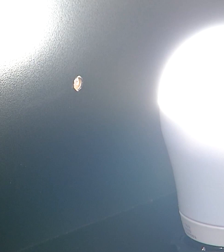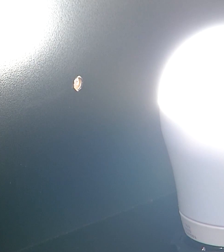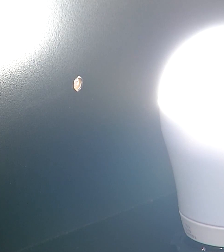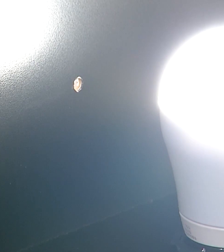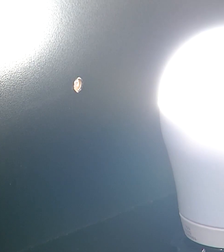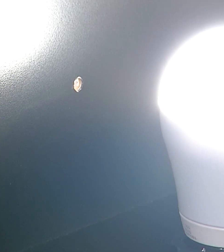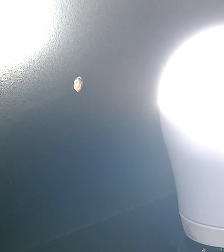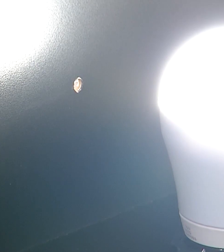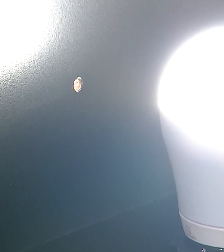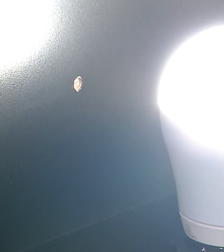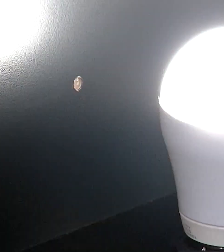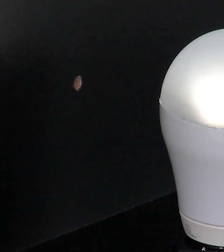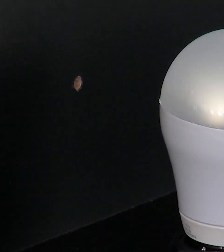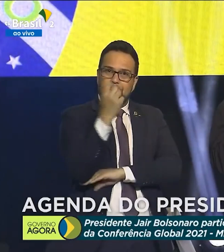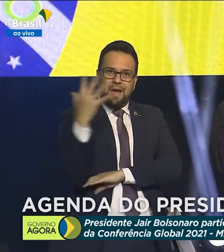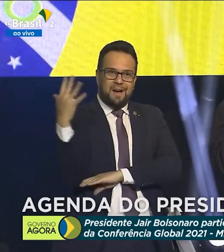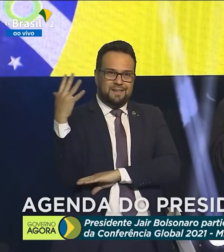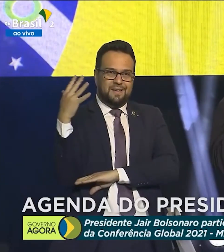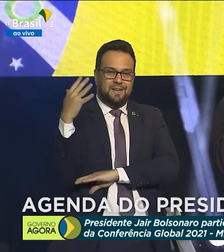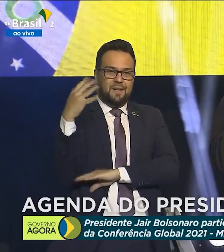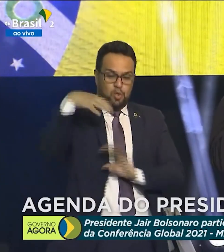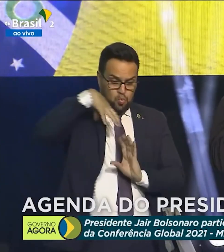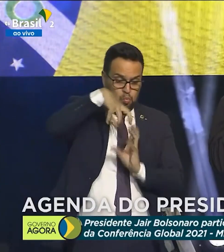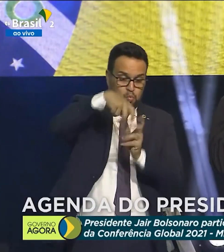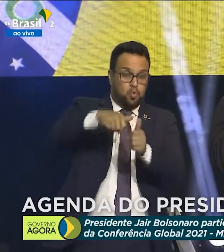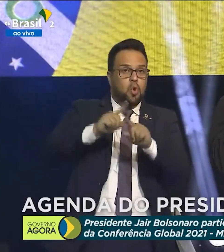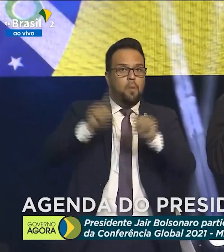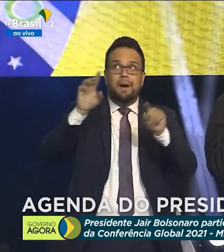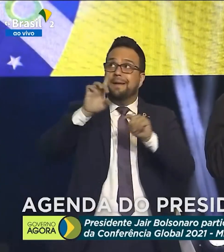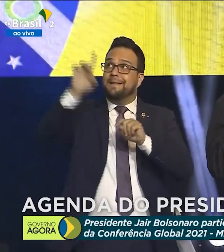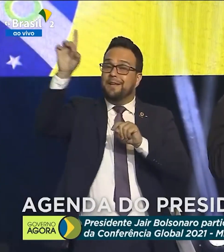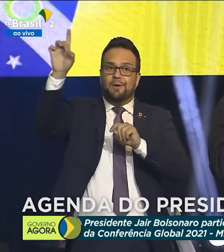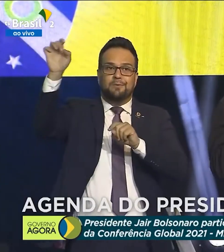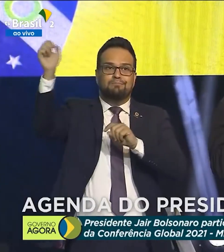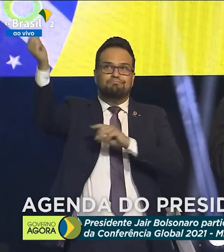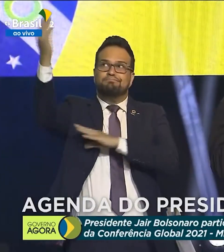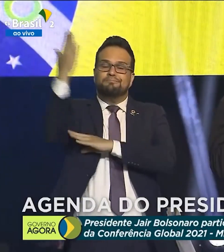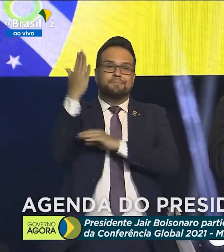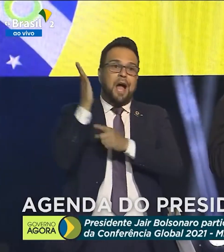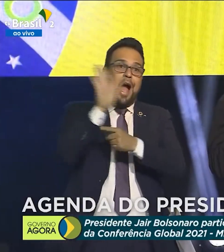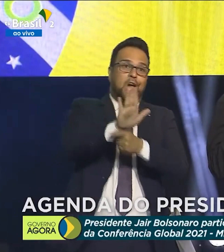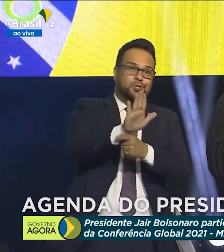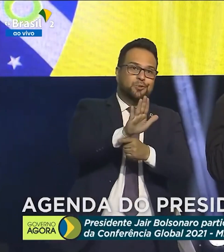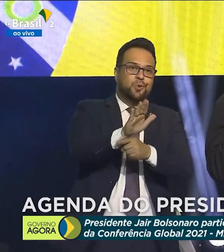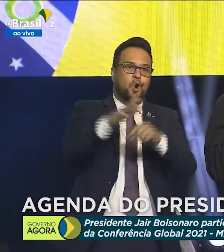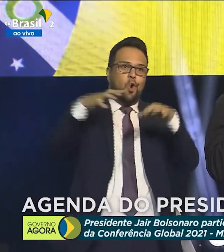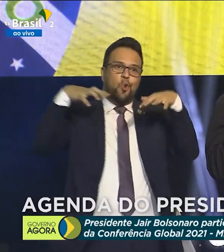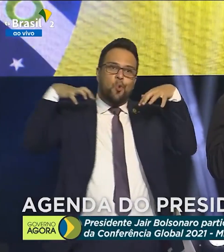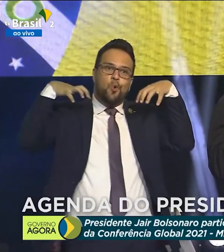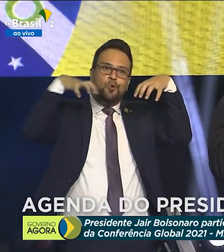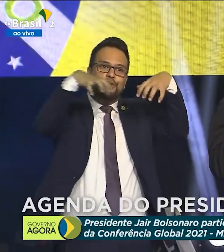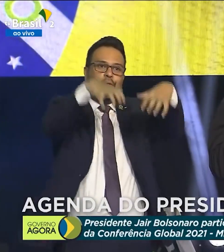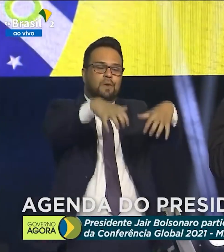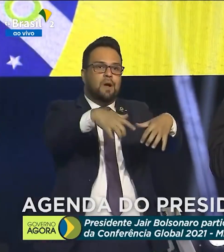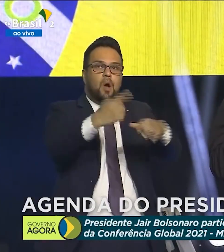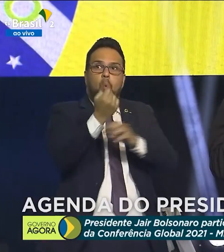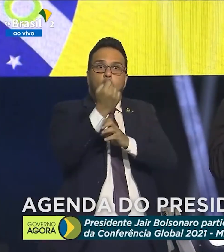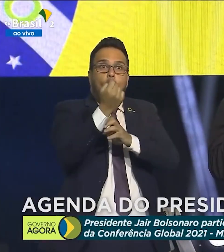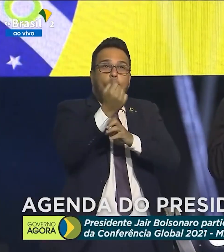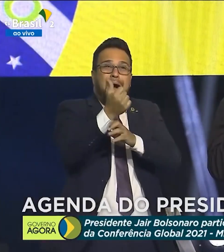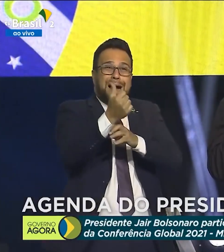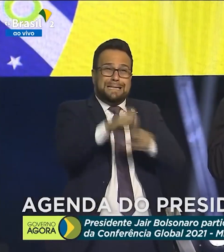cada 100 kilowats hora consumidos meu Deus nos ajudou agora com chuva eu estava na iminência de um colapso